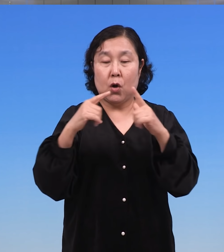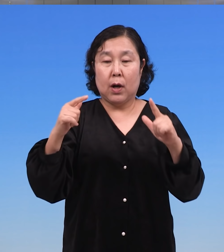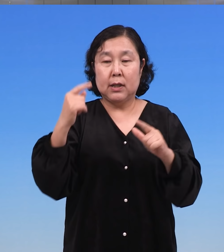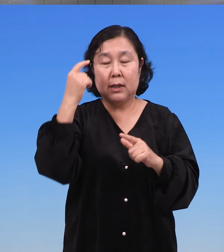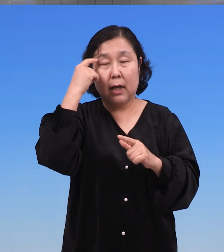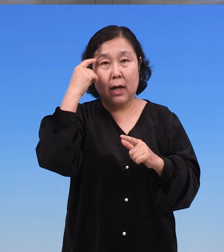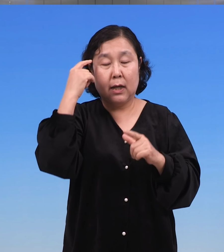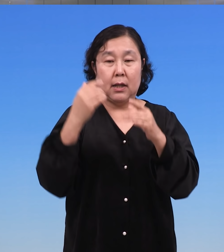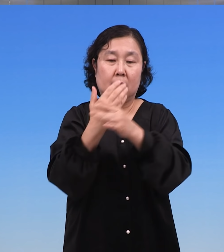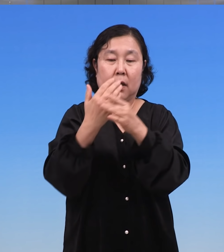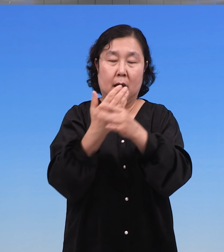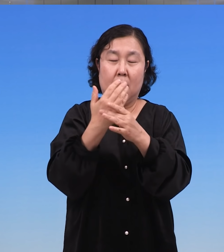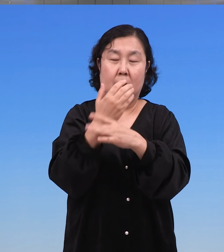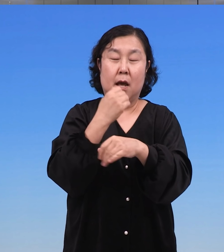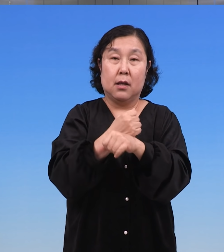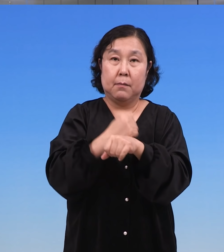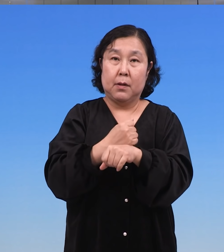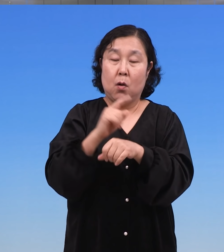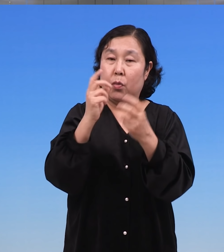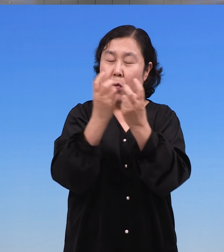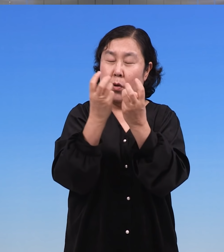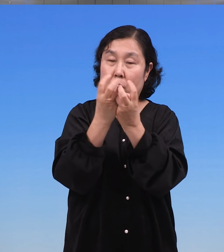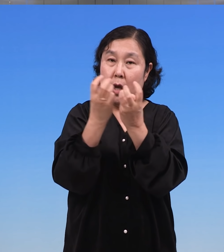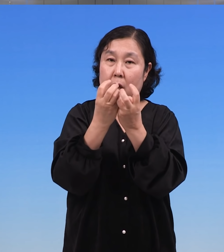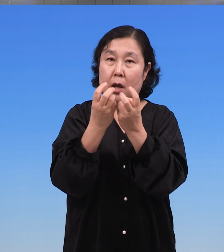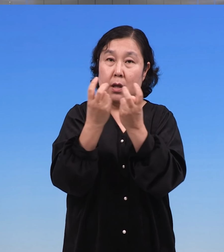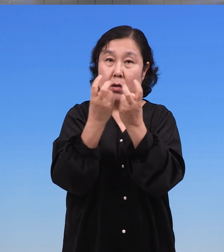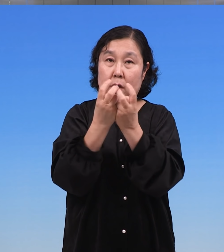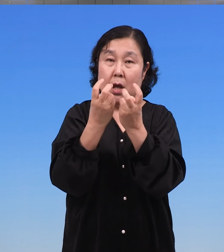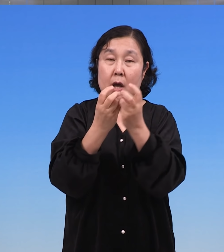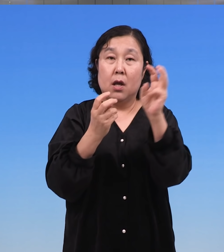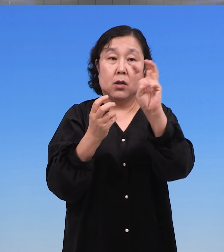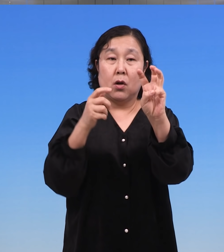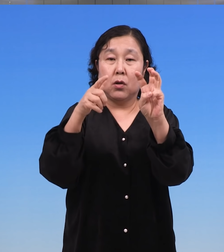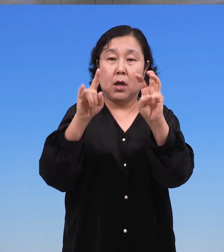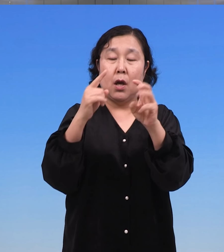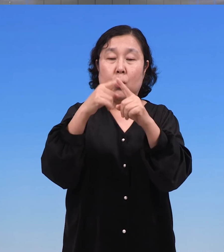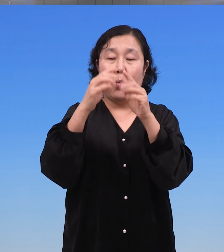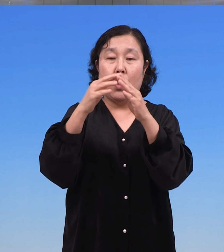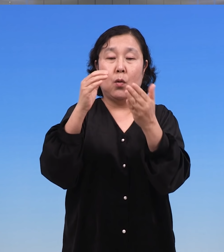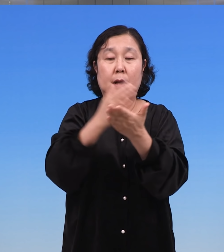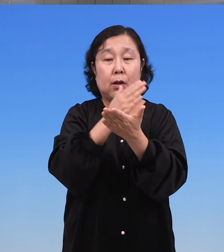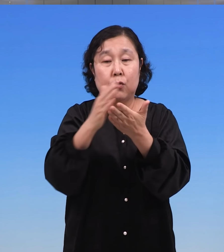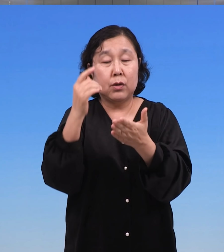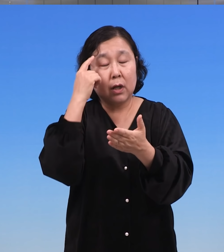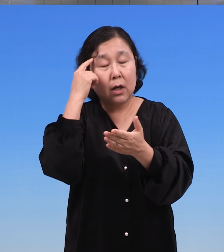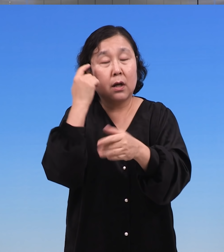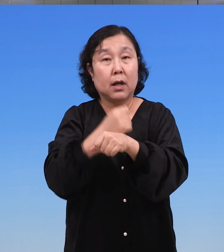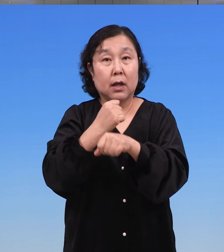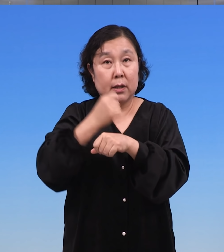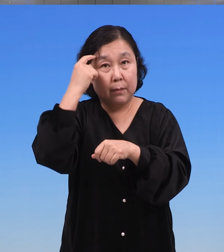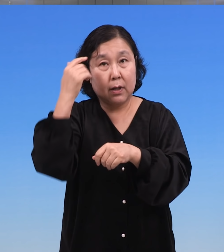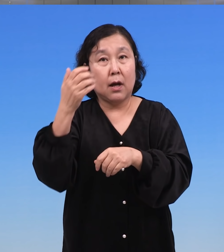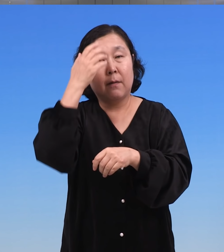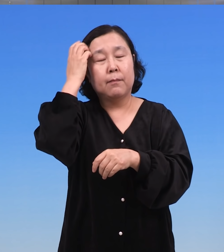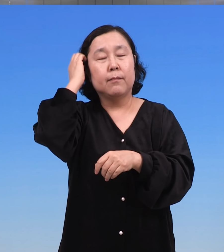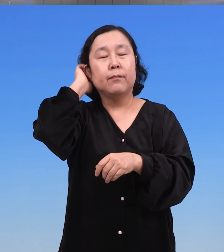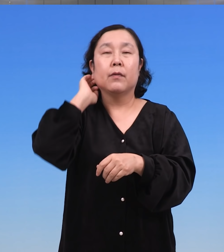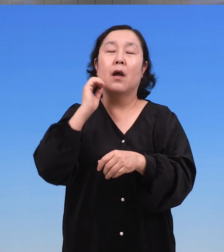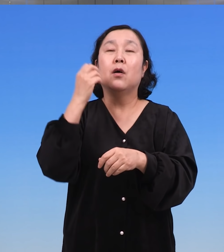아이디어들을 막 떠오르게 해주시는 겁니다. 처음에 뭐 어떻게 30교회로 나눌 생각을 했겠습니까?